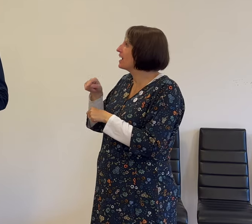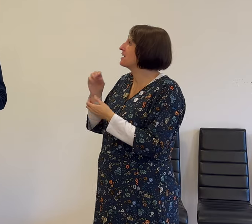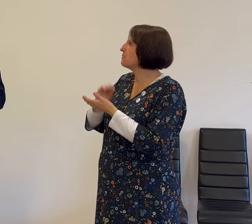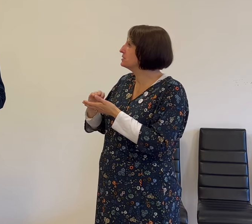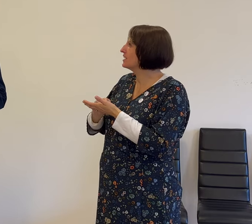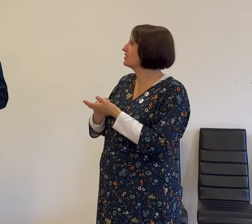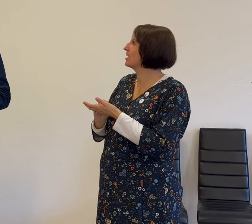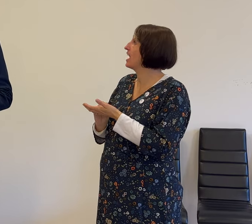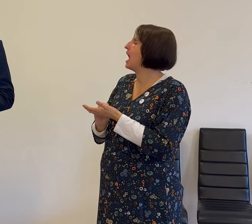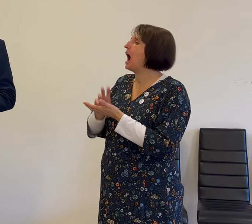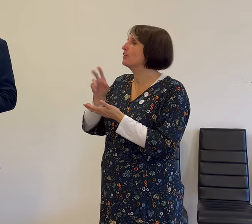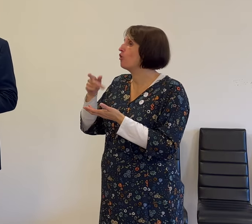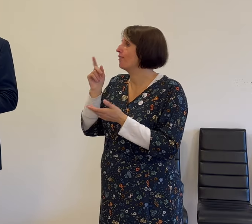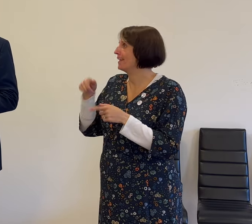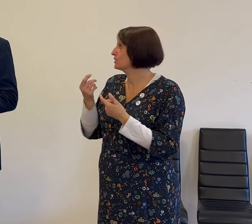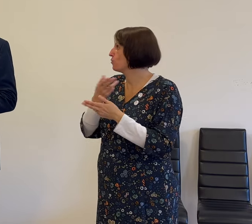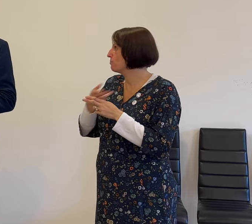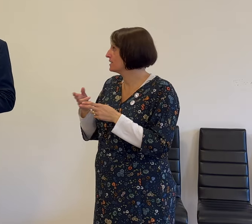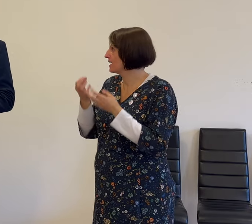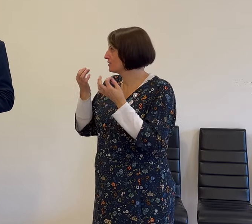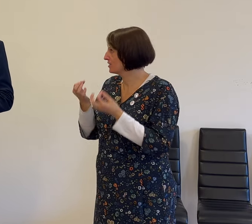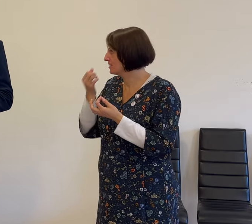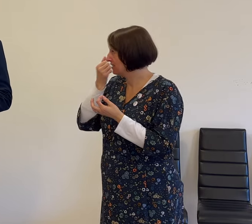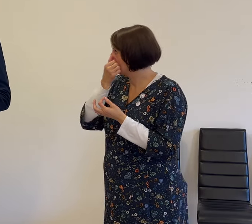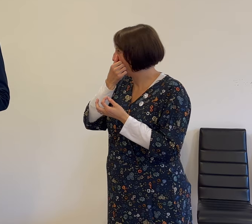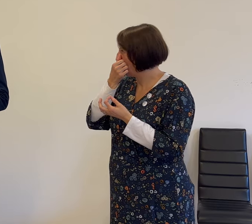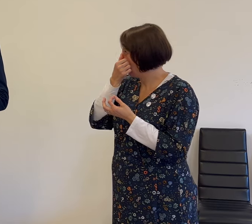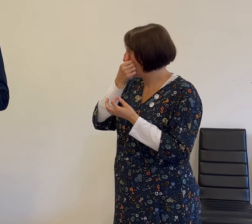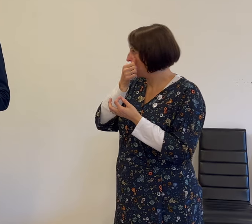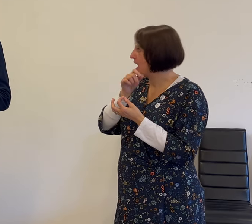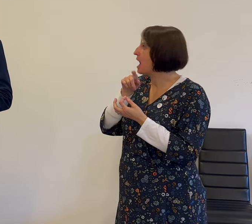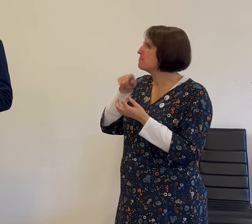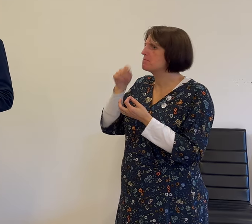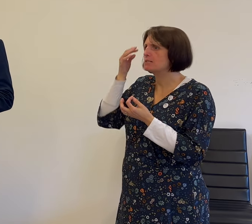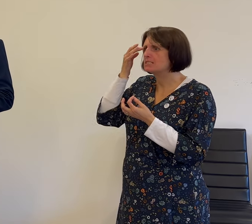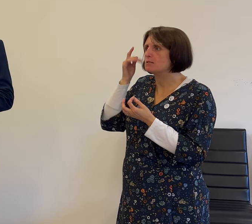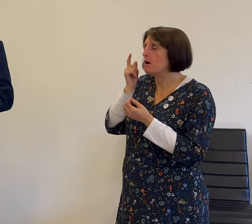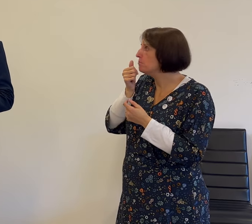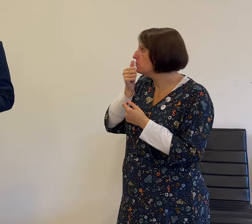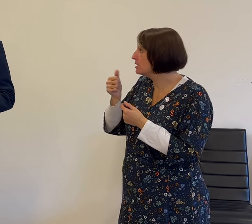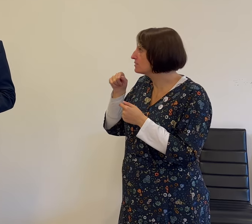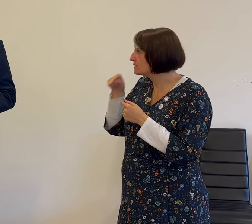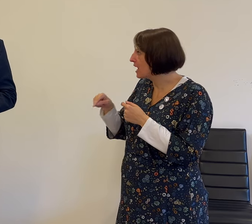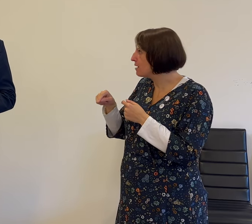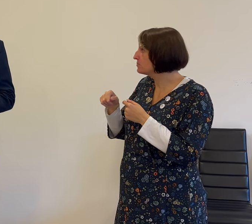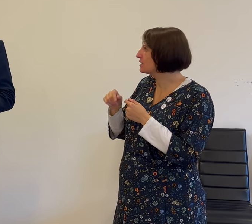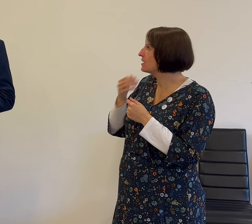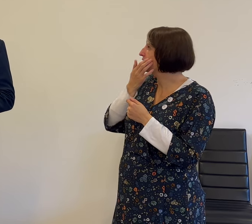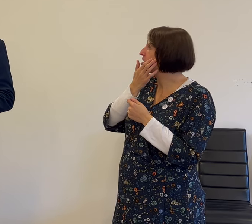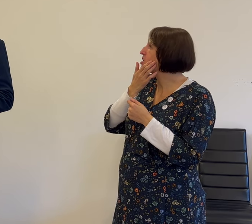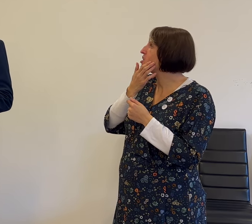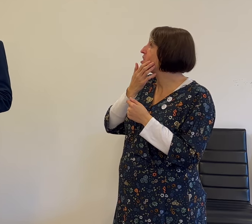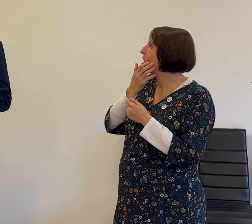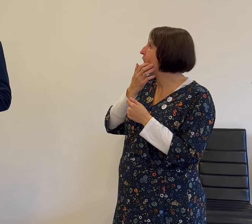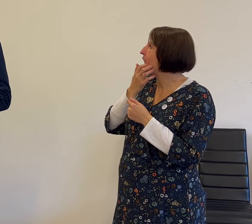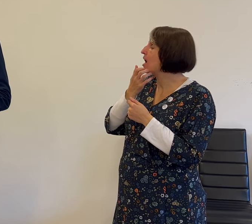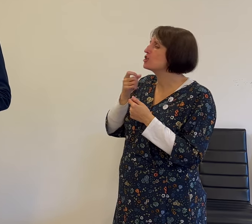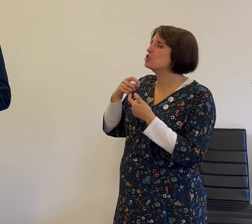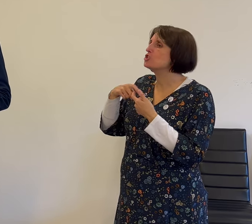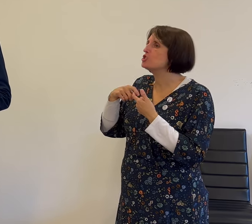nebylo tak úplně jednoduché, tak my zjistíme, že jenom v tomhle příběhu máme šekely